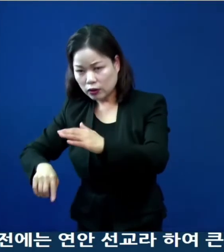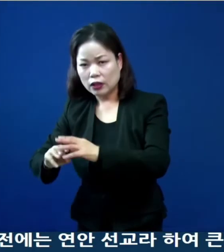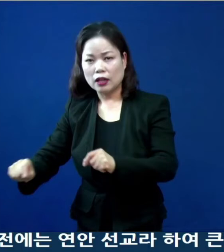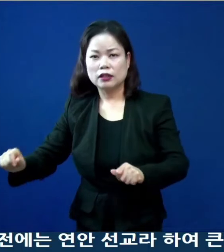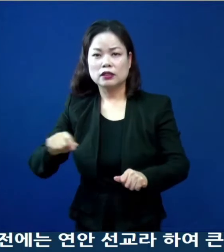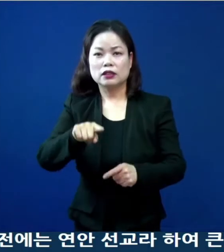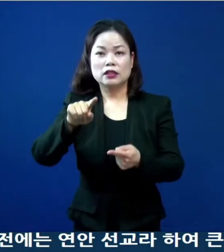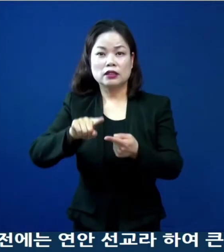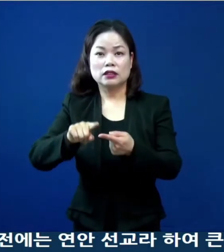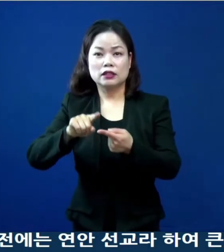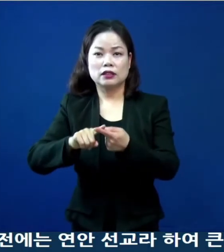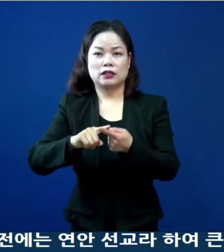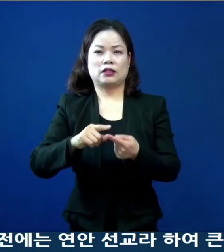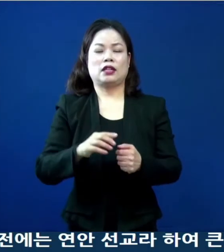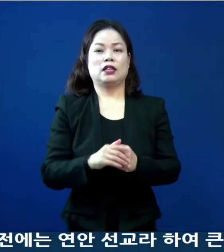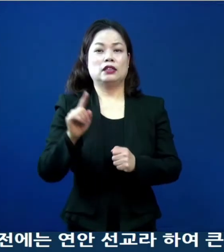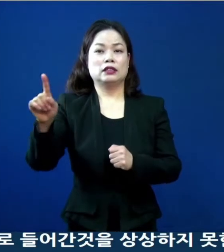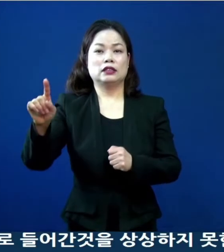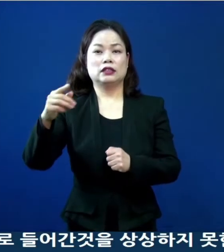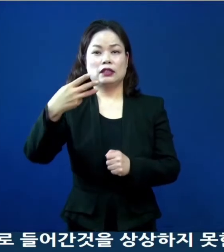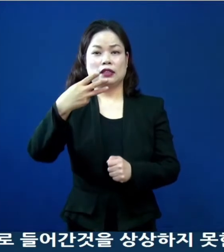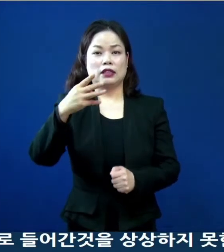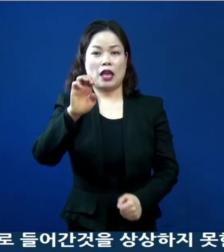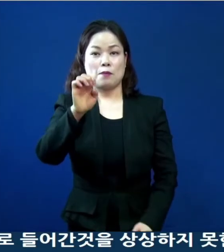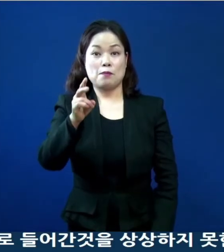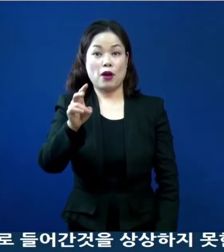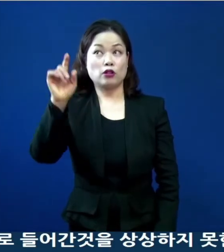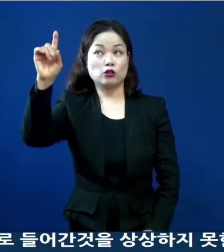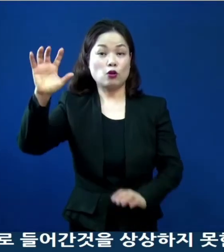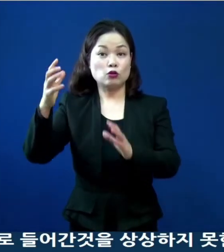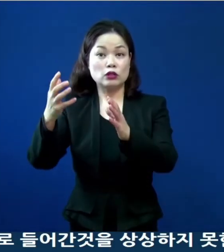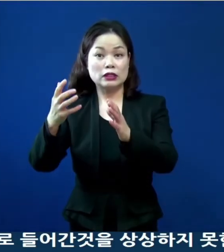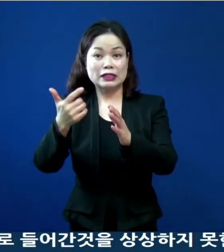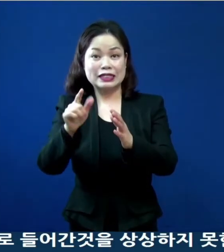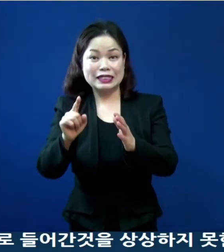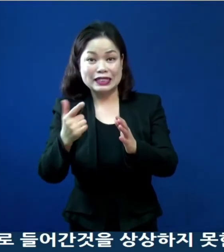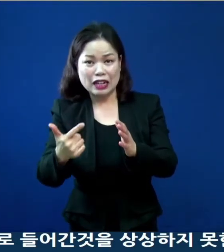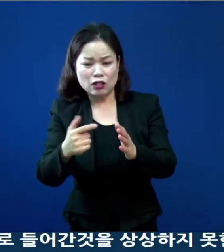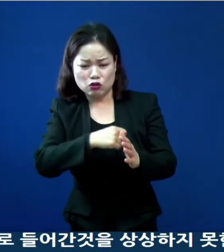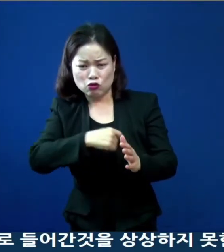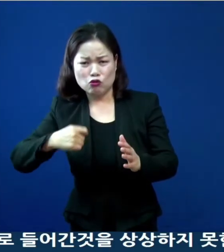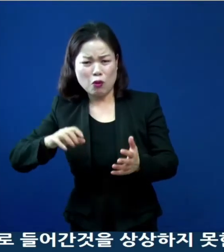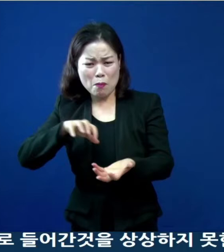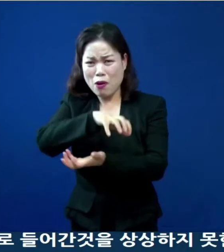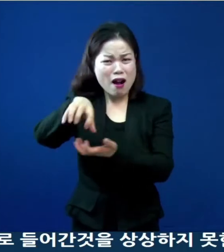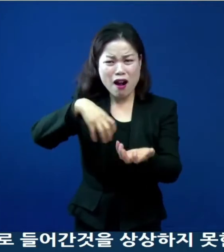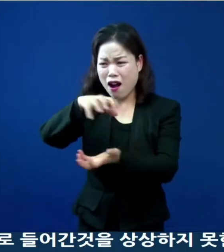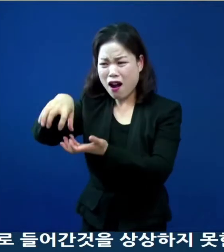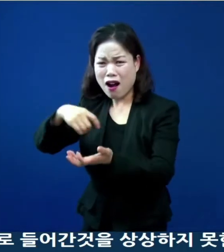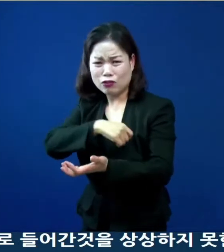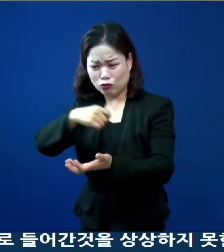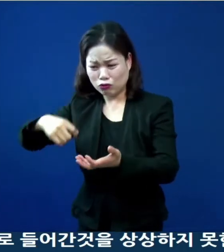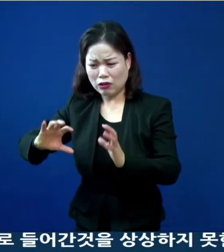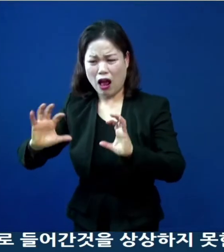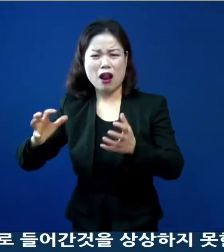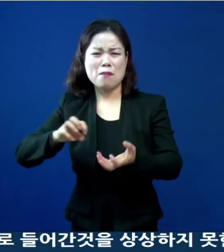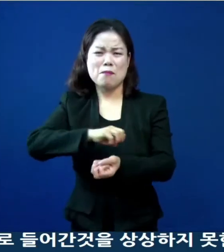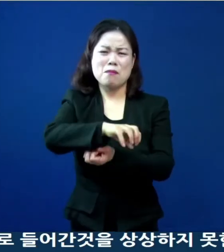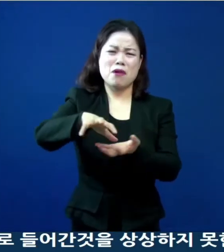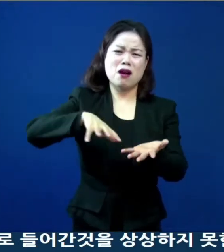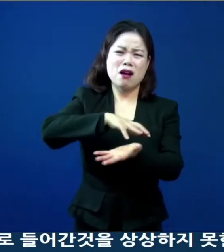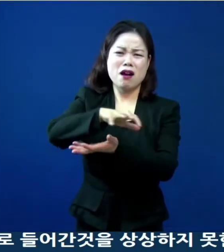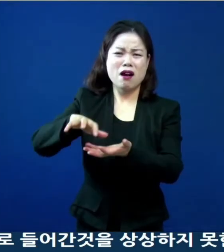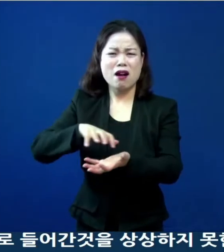태평천국의 난이라고 들어보셨나요? 이름은 들어보셨을 겁니다. 중국이 굉장히 어수선한, 그러니까